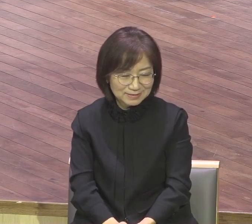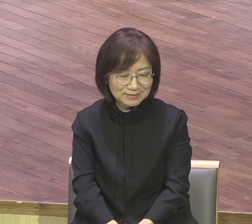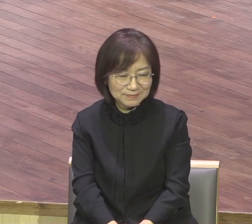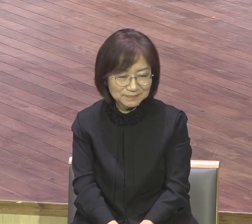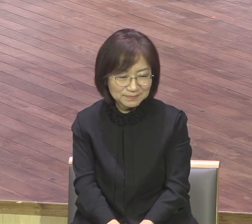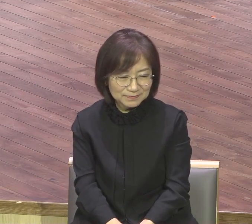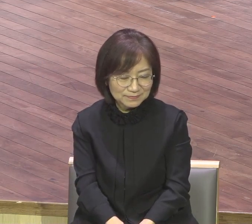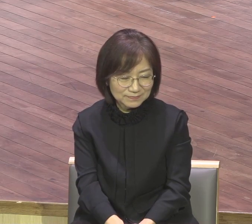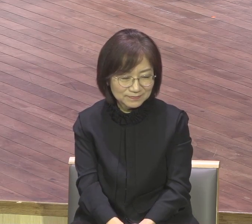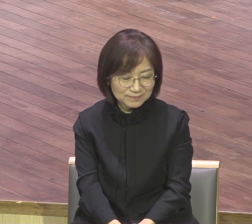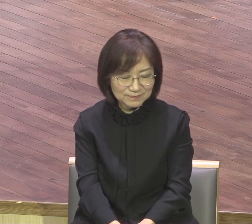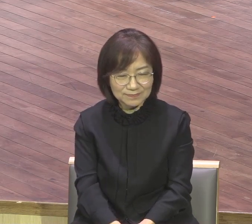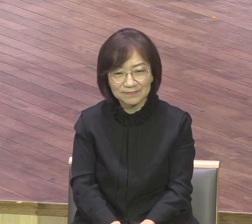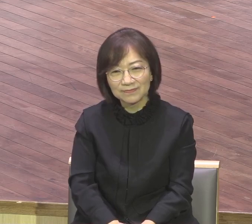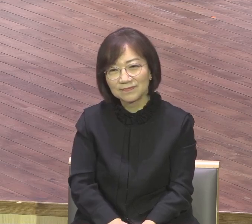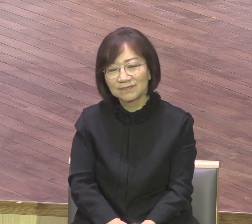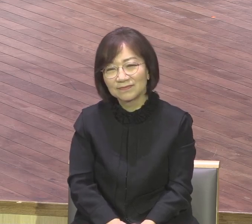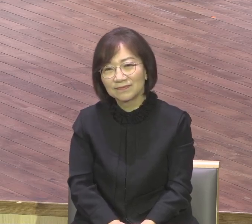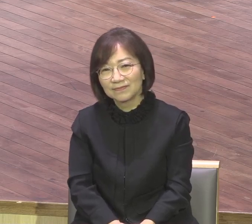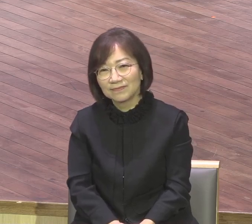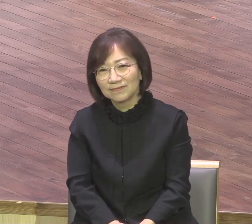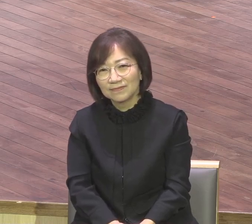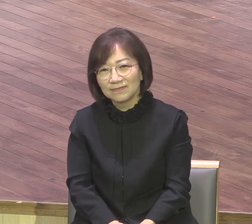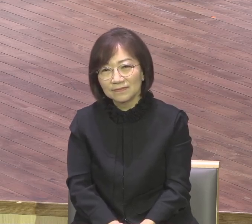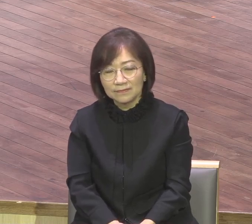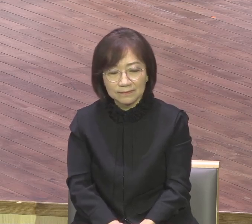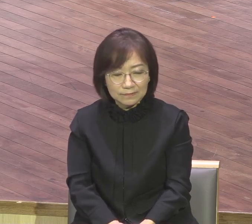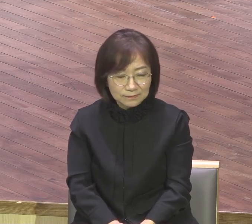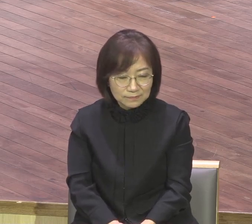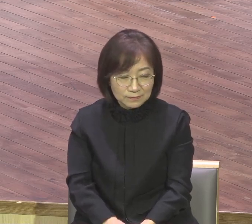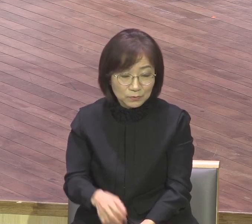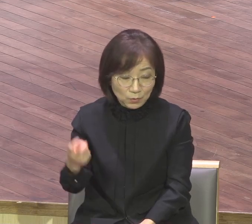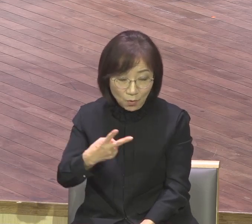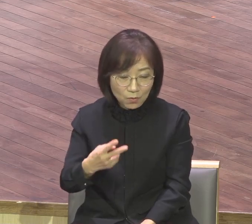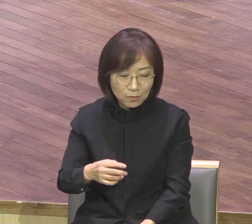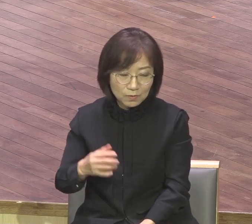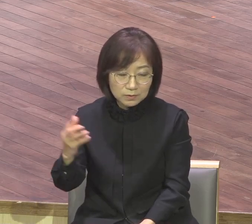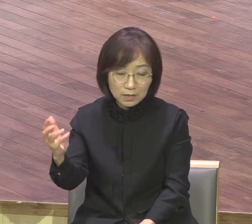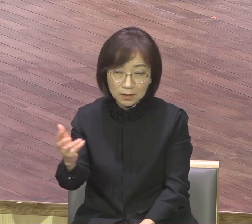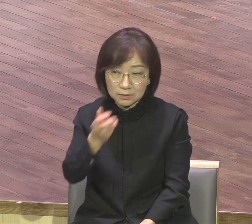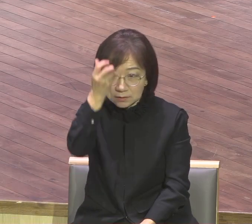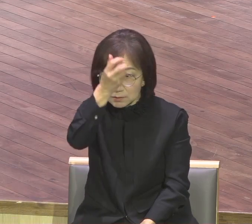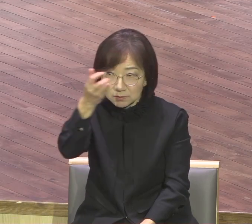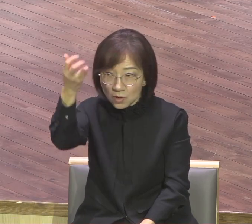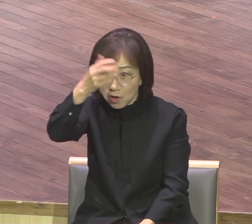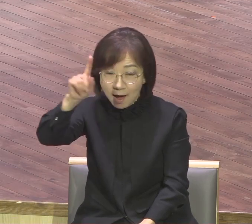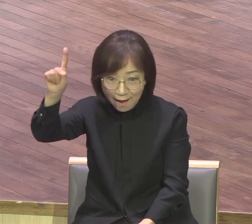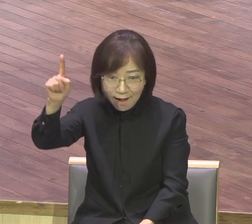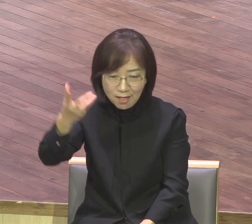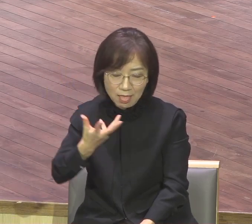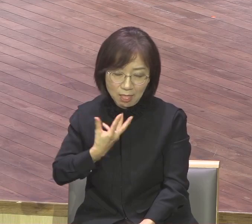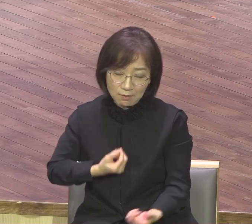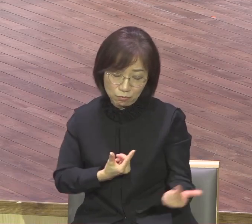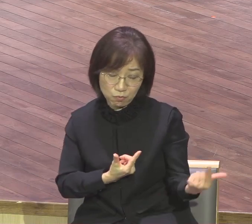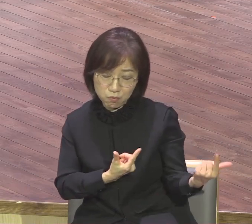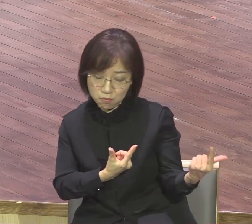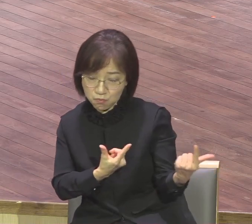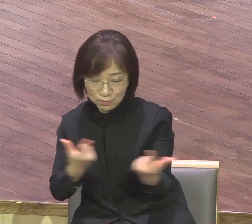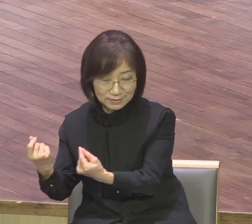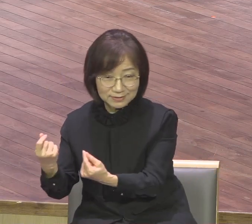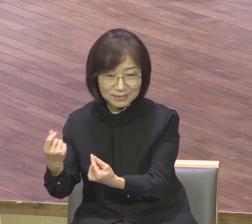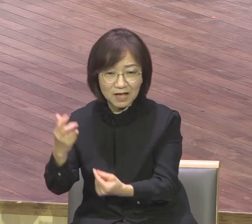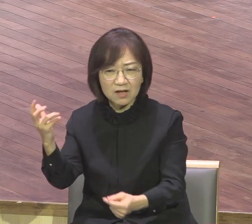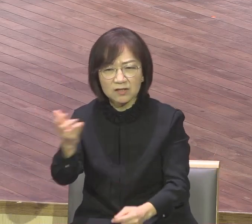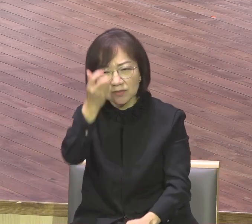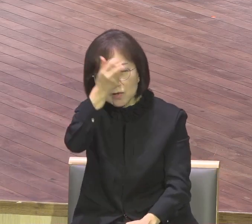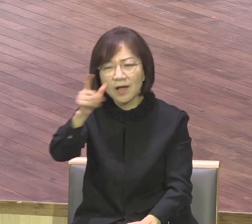sean esclavo o libres y a todos los dio a beber de un mismo espíritu 한 성령으로 마시게 하셨느니라 y también dice que